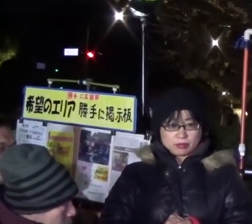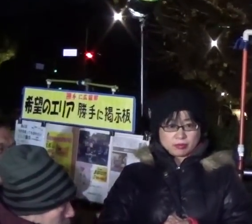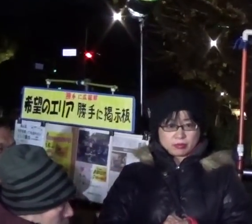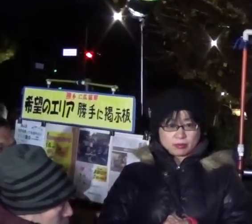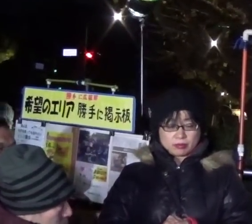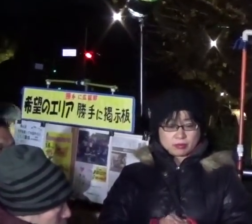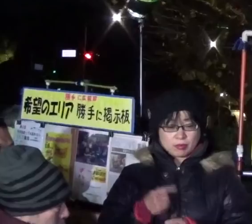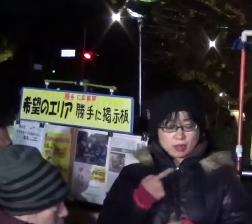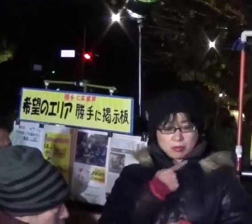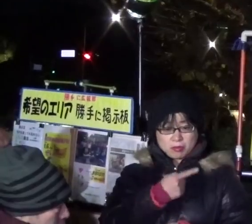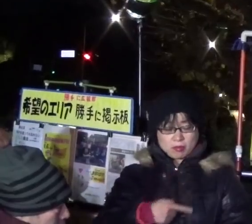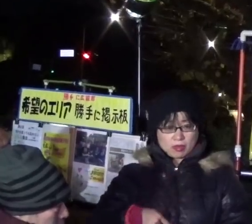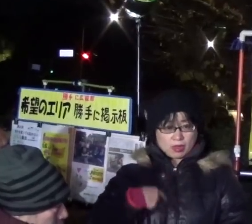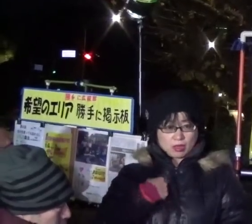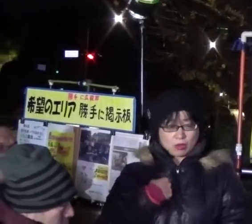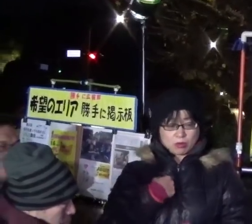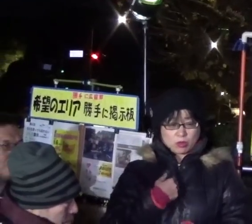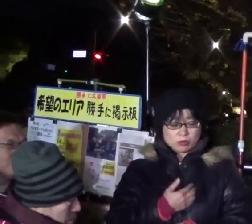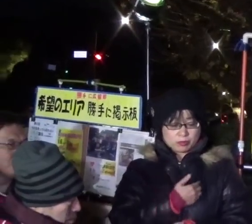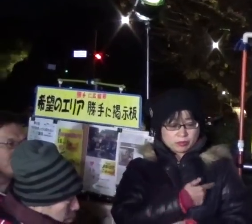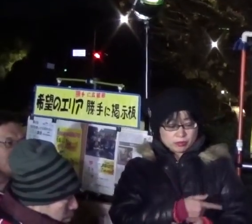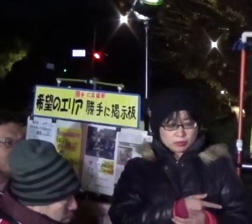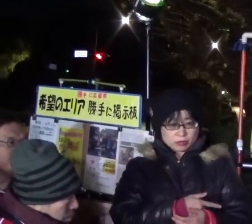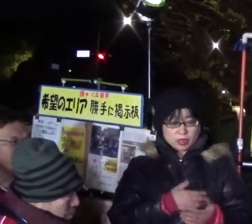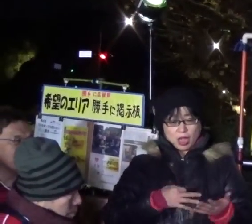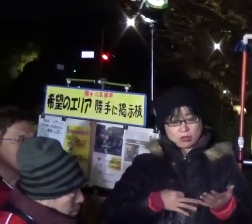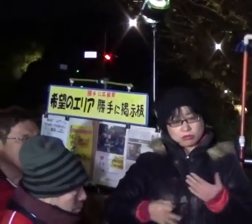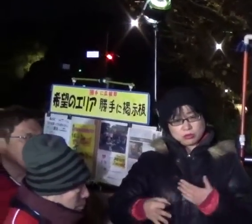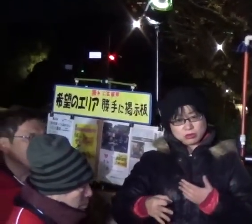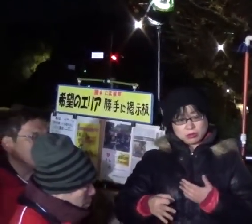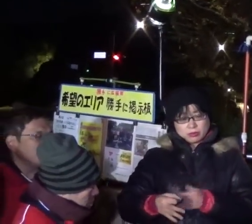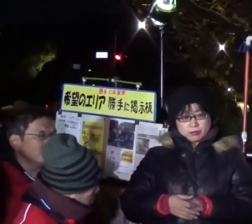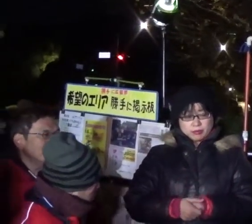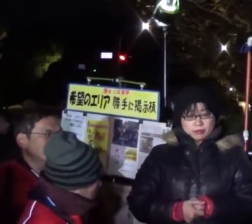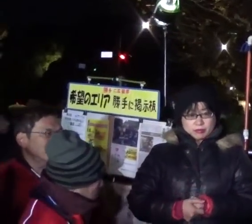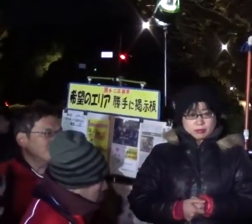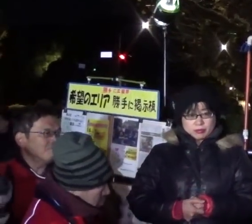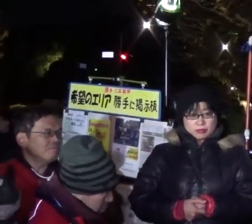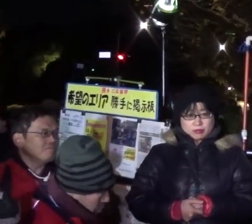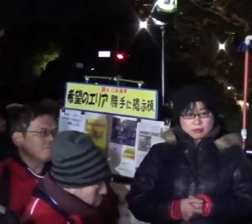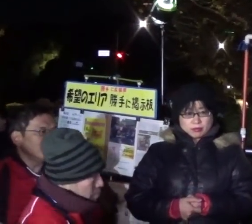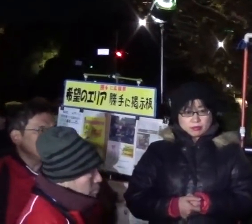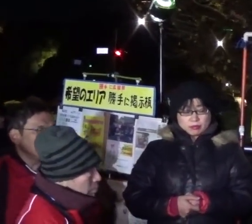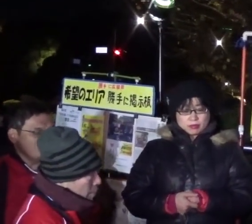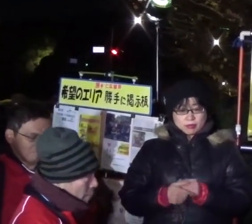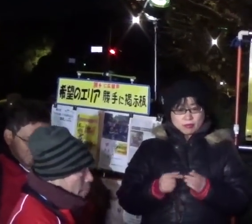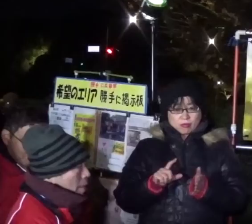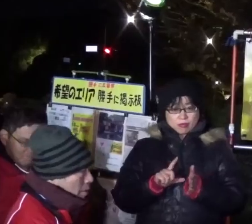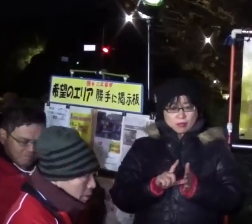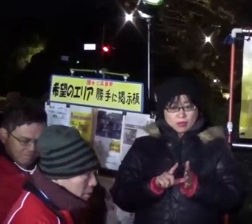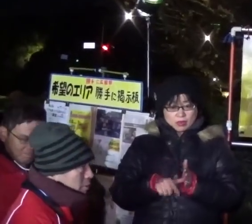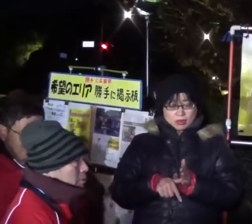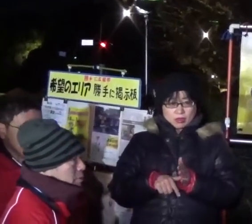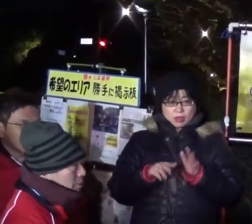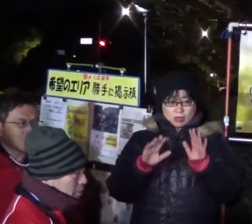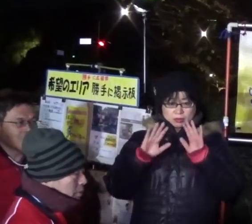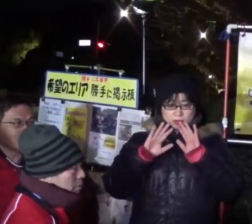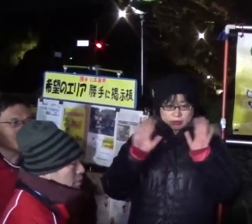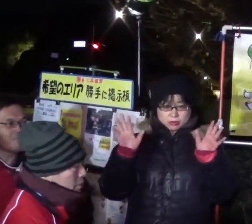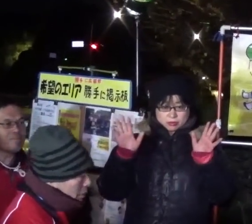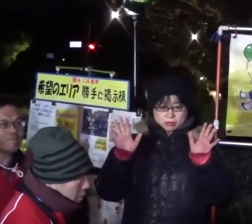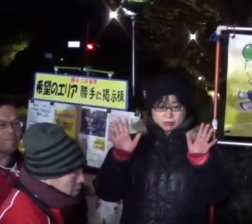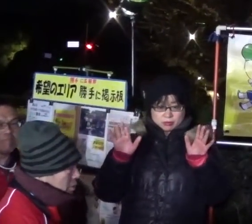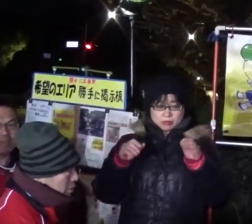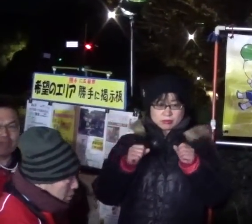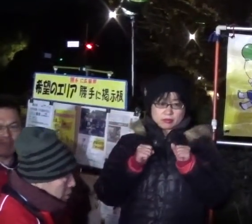身も心も売りさばき、一時の晴れ間を買